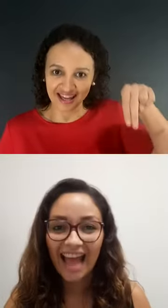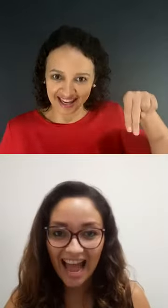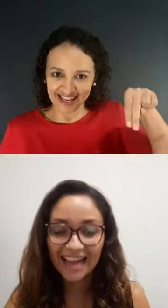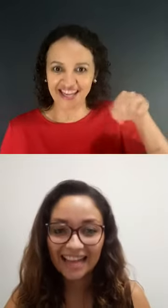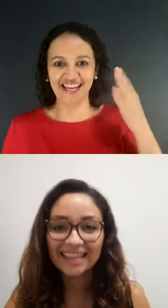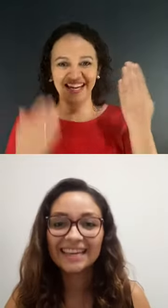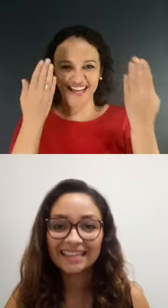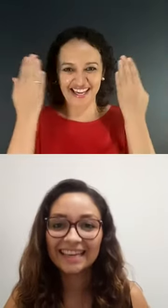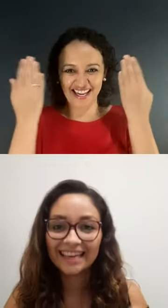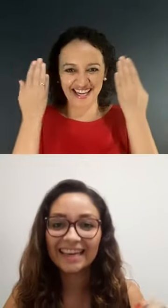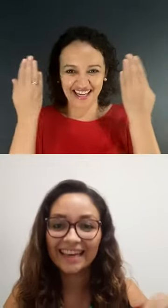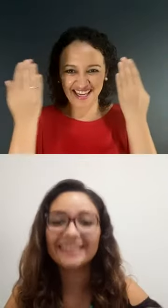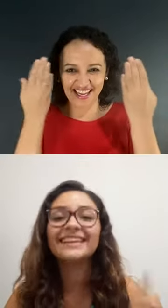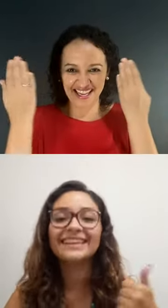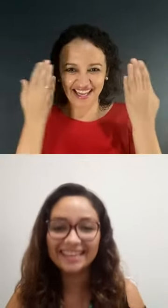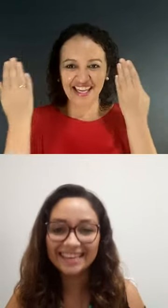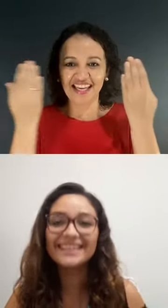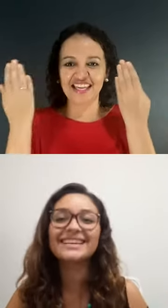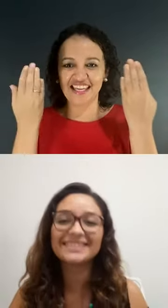Kathleen.